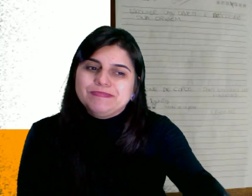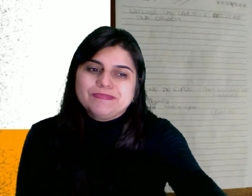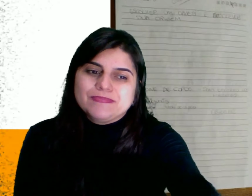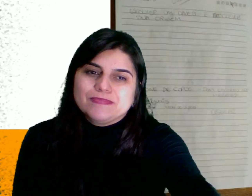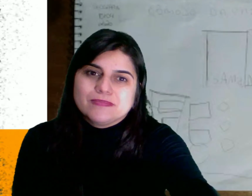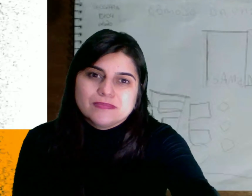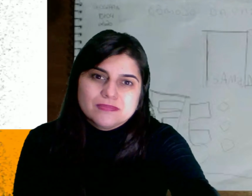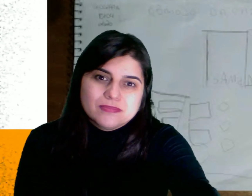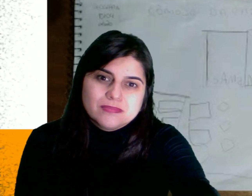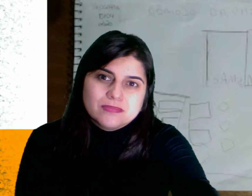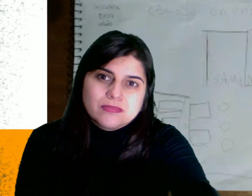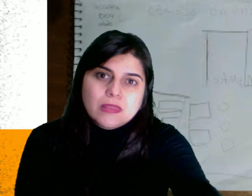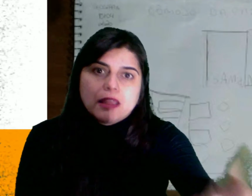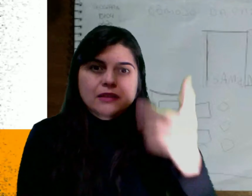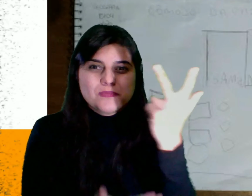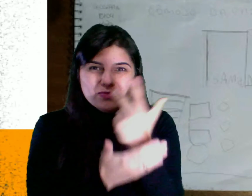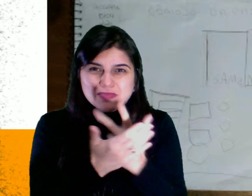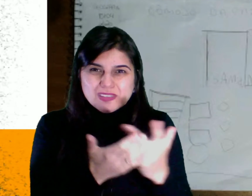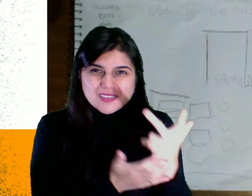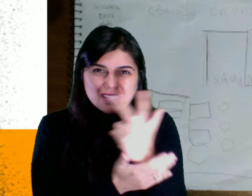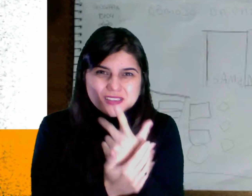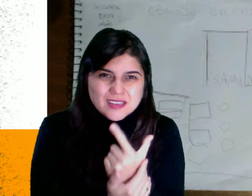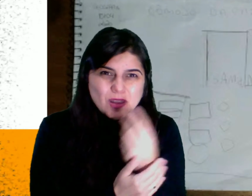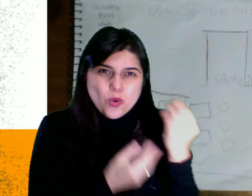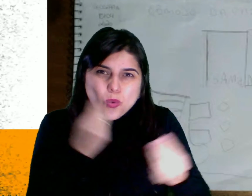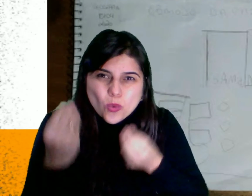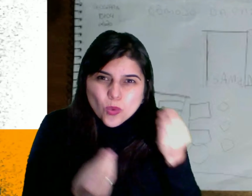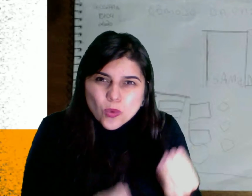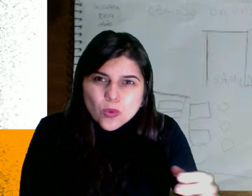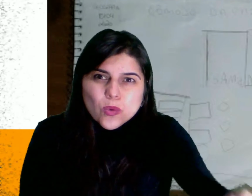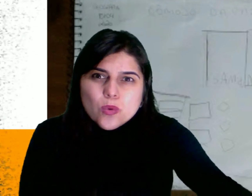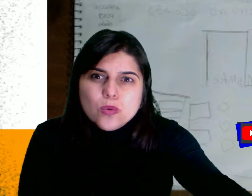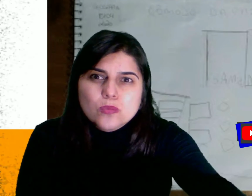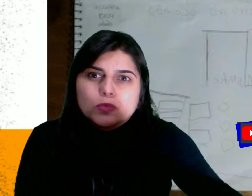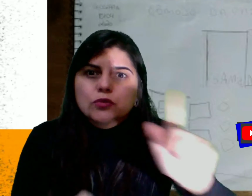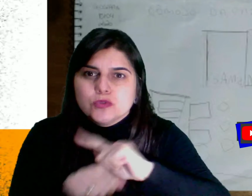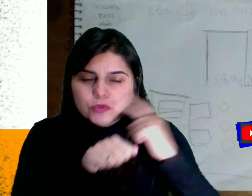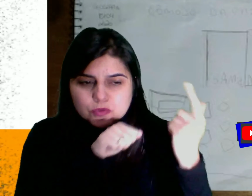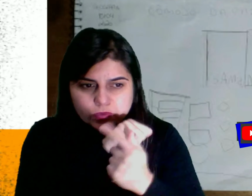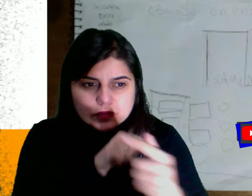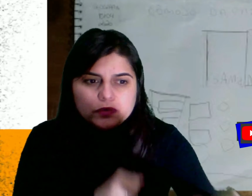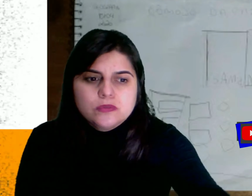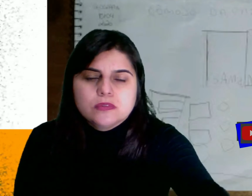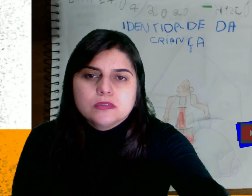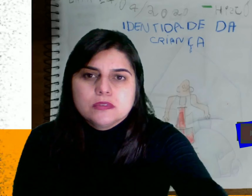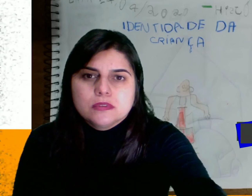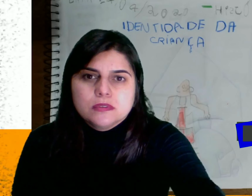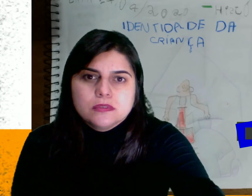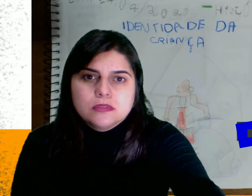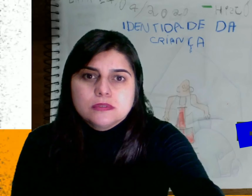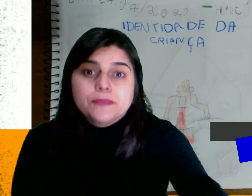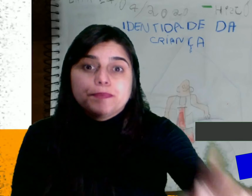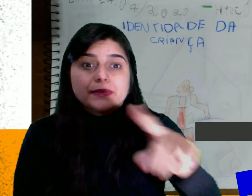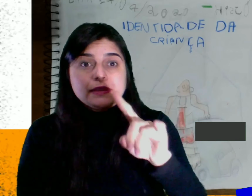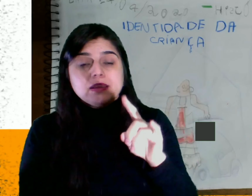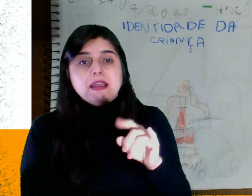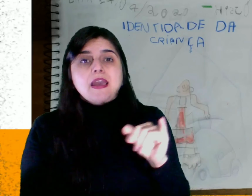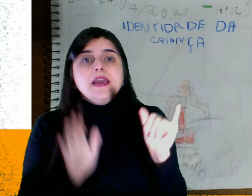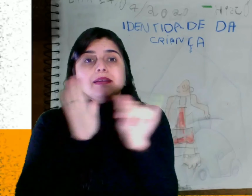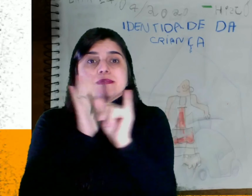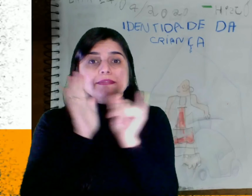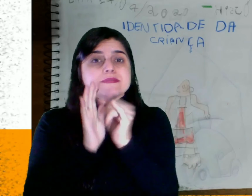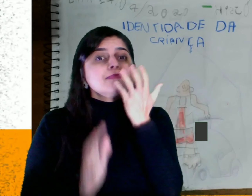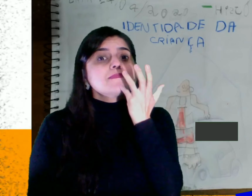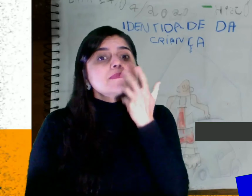atividades, encontrar a origem de algumas matérias-primas, a gente não conseguiu realmente fazer aquela dali, é bastante coisa. Isso